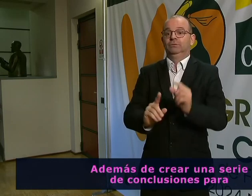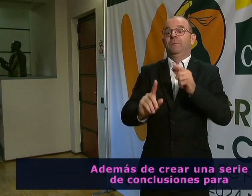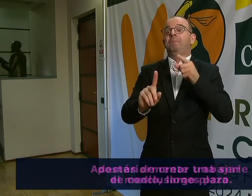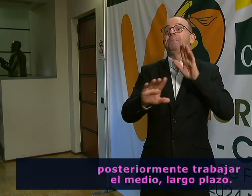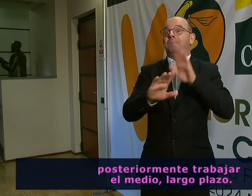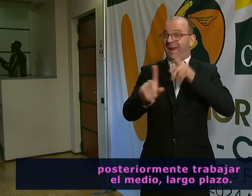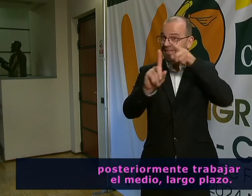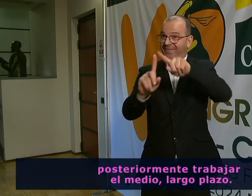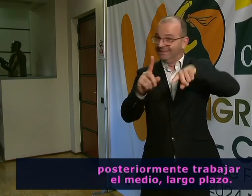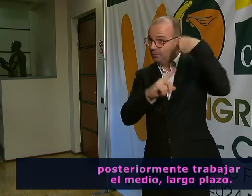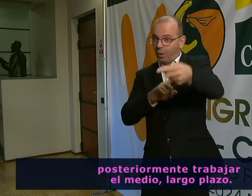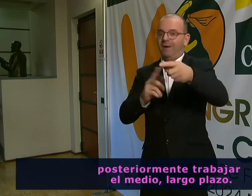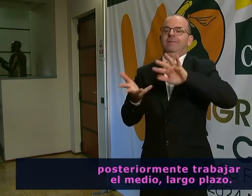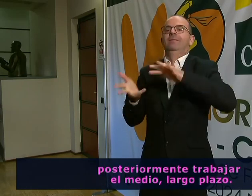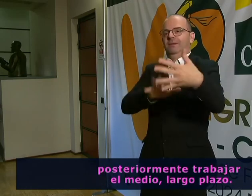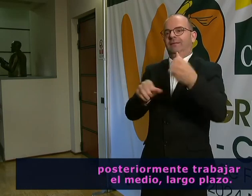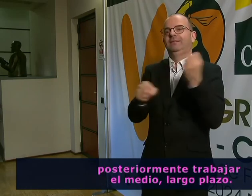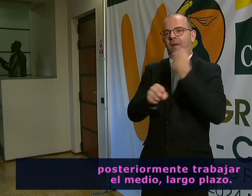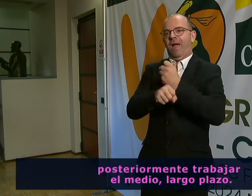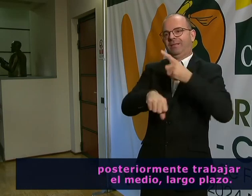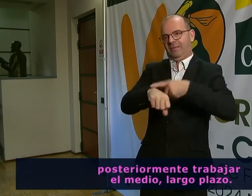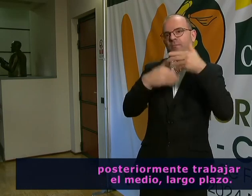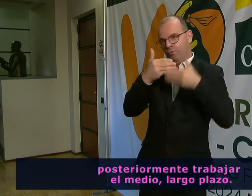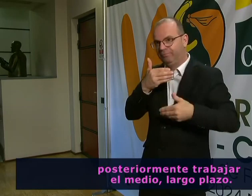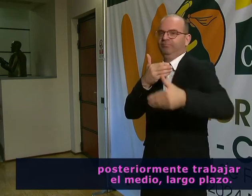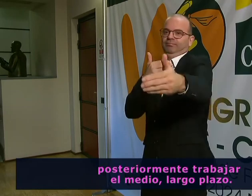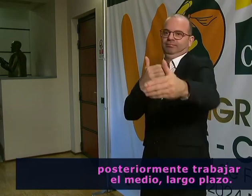para posteriormente trabajar el medio largo plazo.